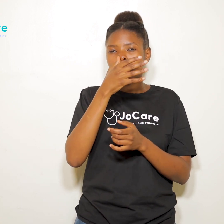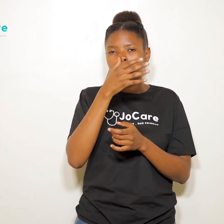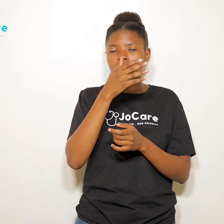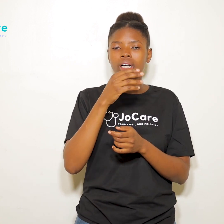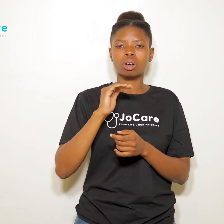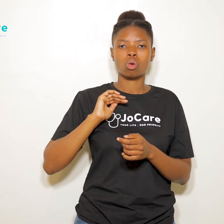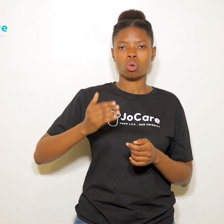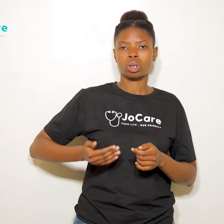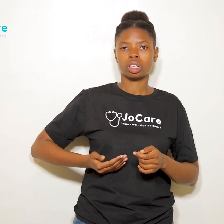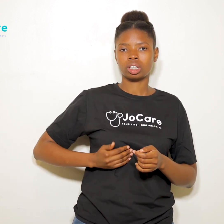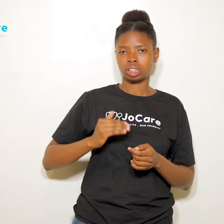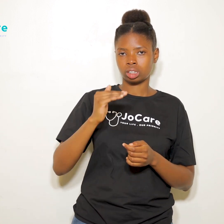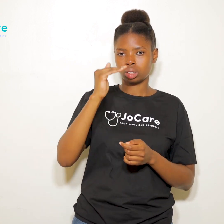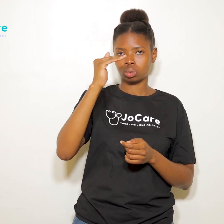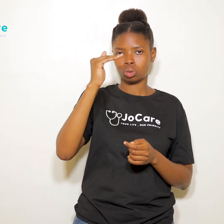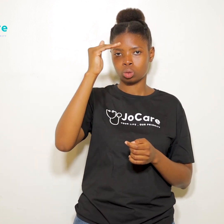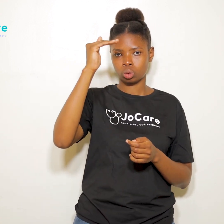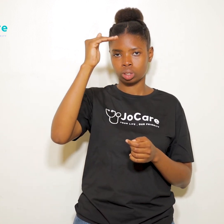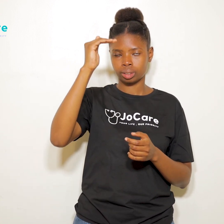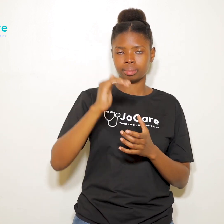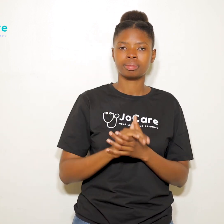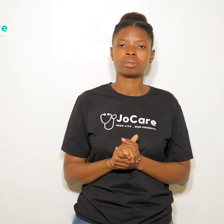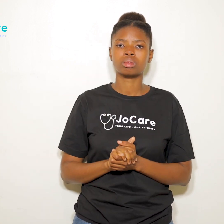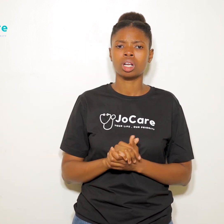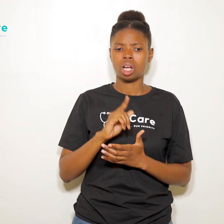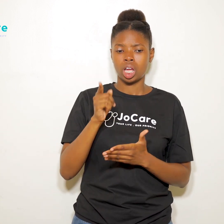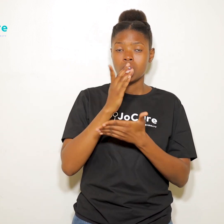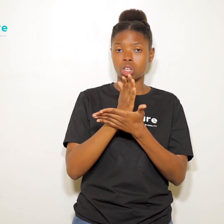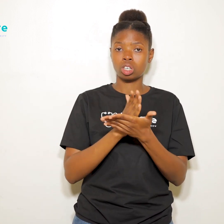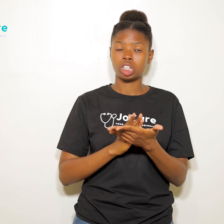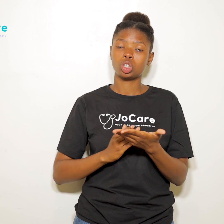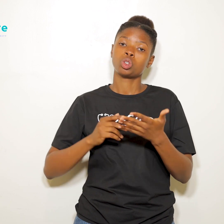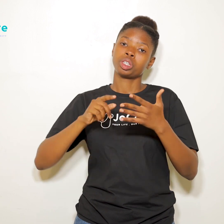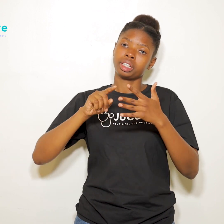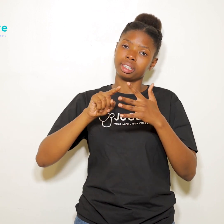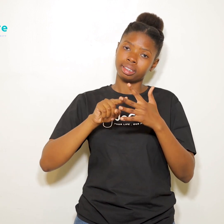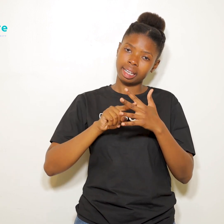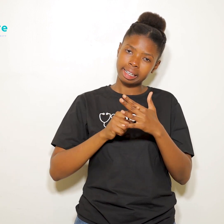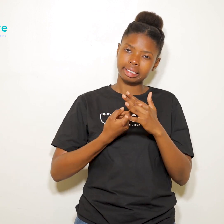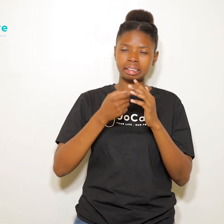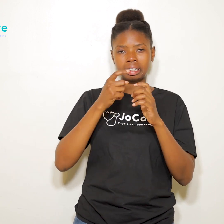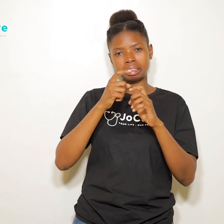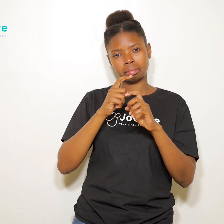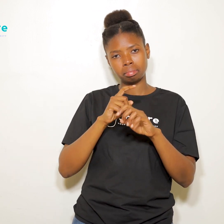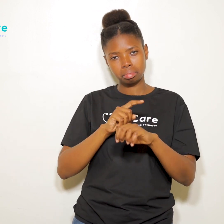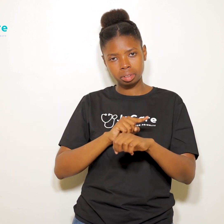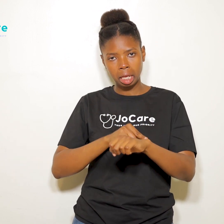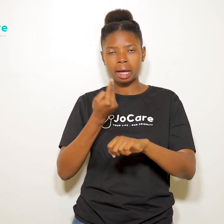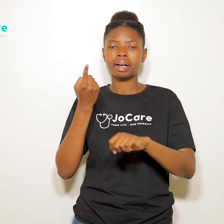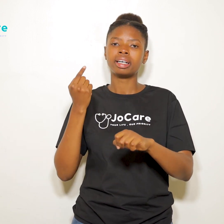Yego. Kiriya gice gihera ryari kikagera ryari, haba harimo iyihe